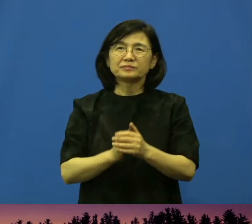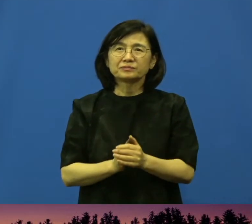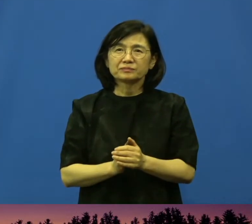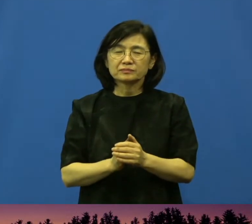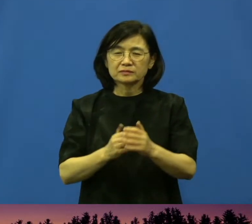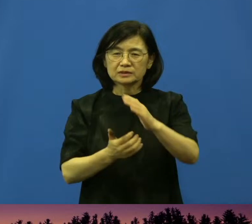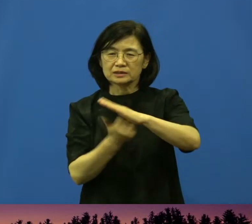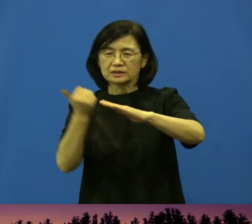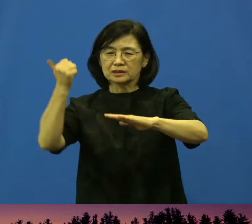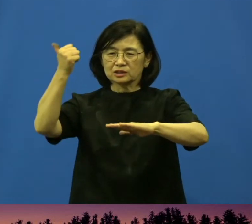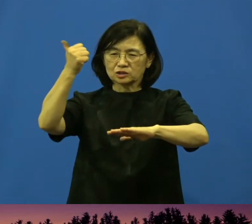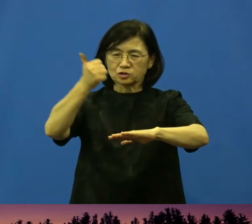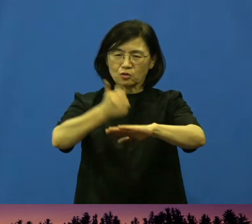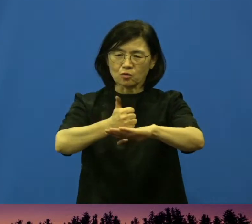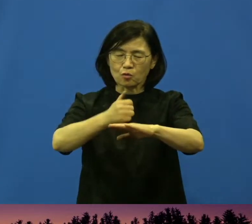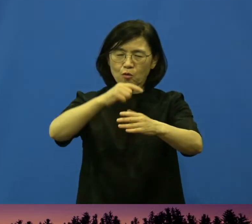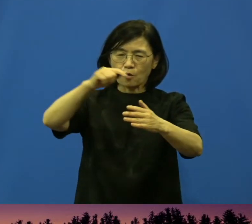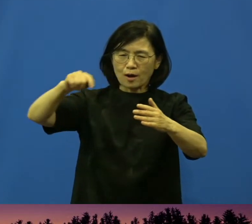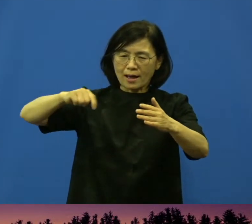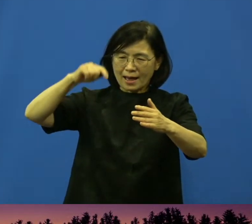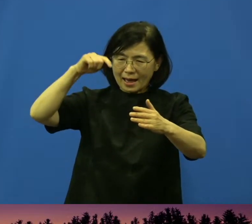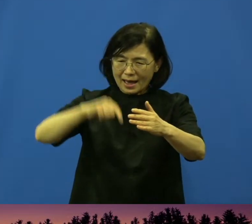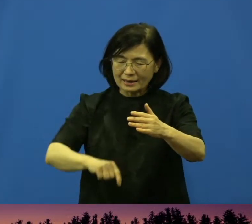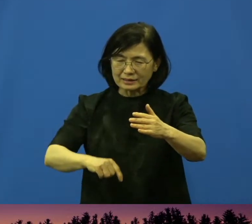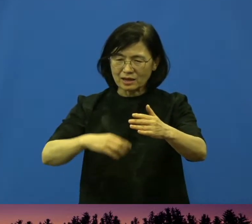안에 위험물이 내장되어 있어요.